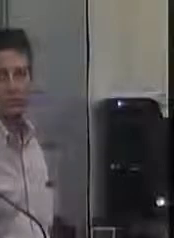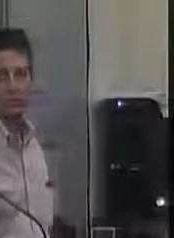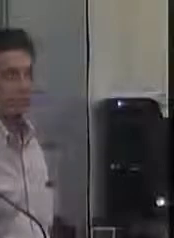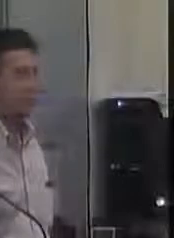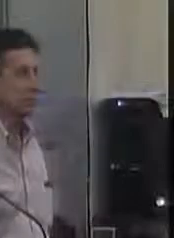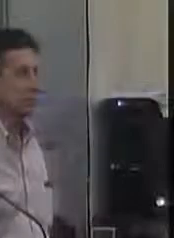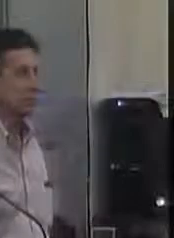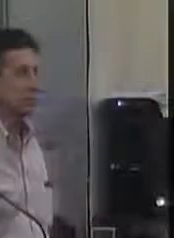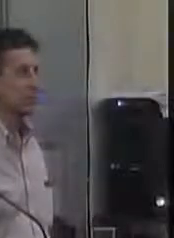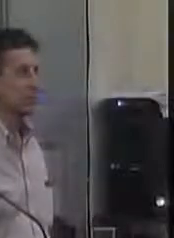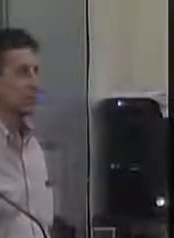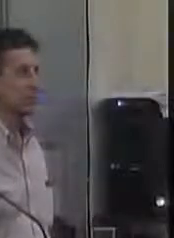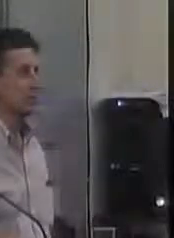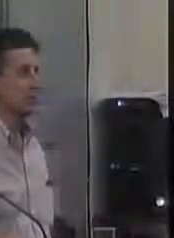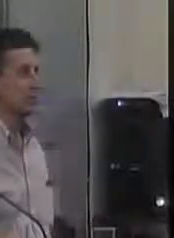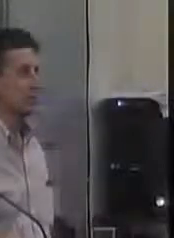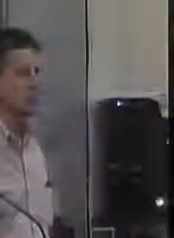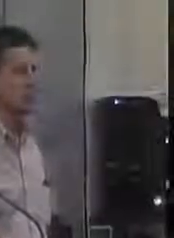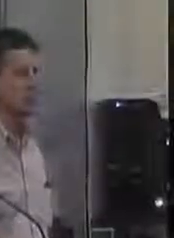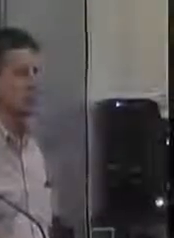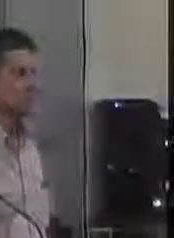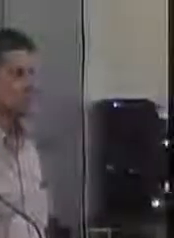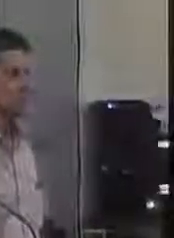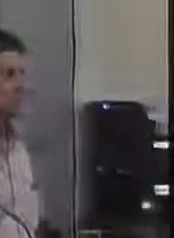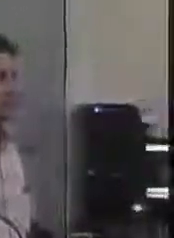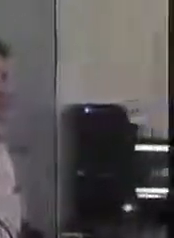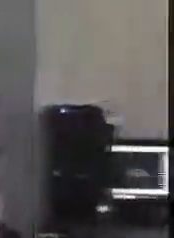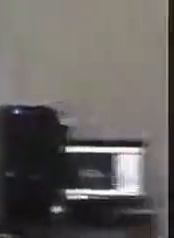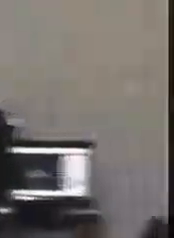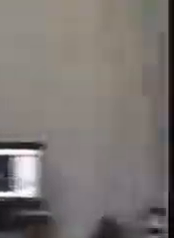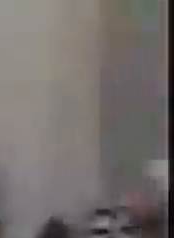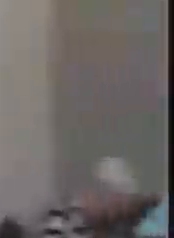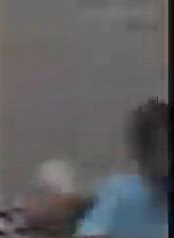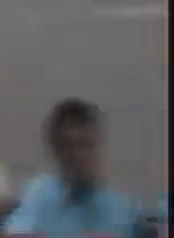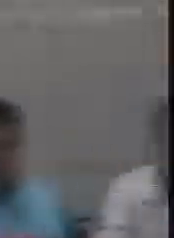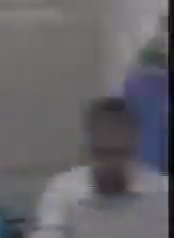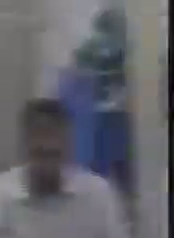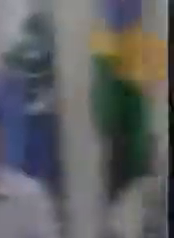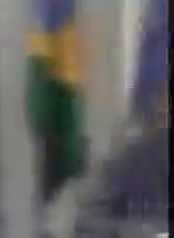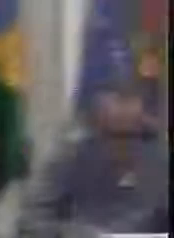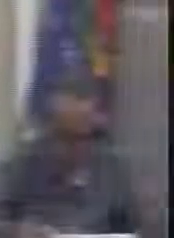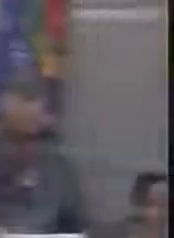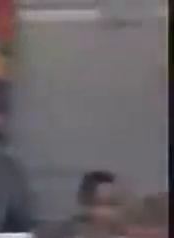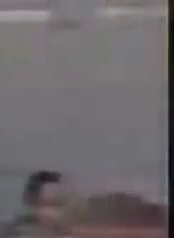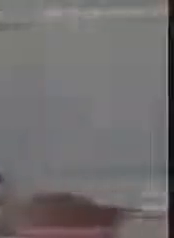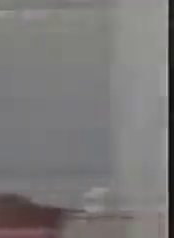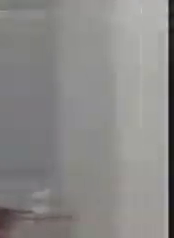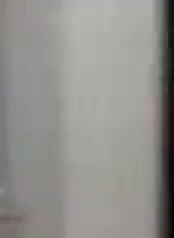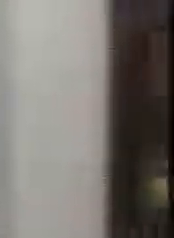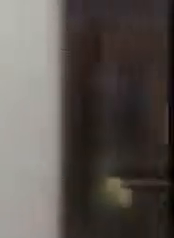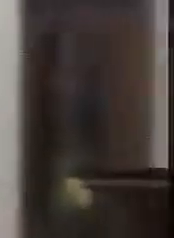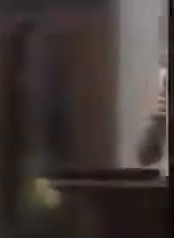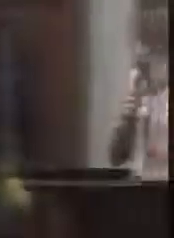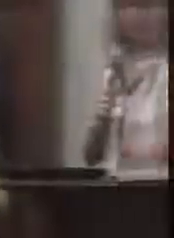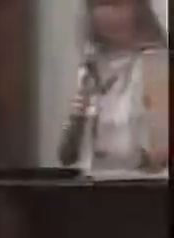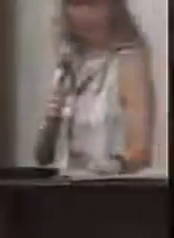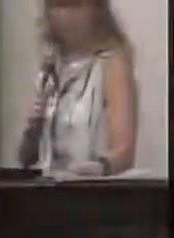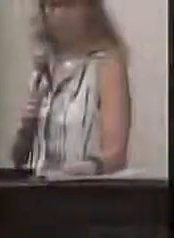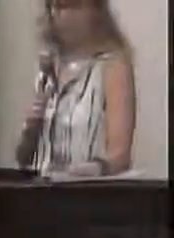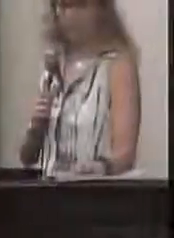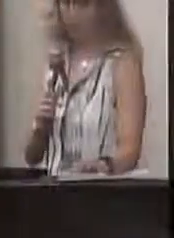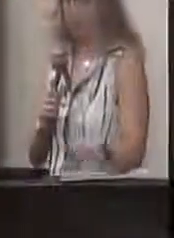provocação. Posso lhe dar uma boa notícia? Por favor. Não concluída ainda, obviamente. Não, é a minha parte mas, do embarque. deixa eu te